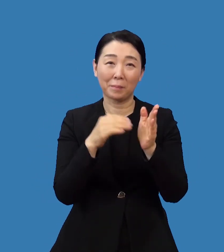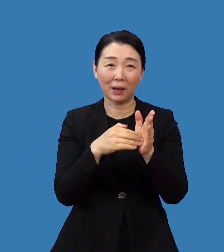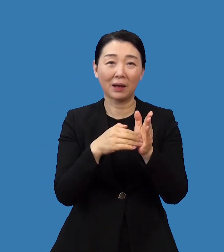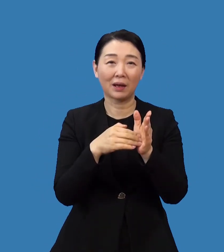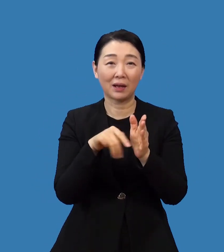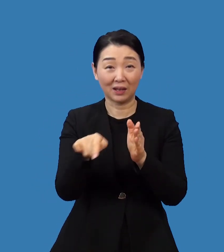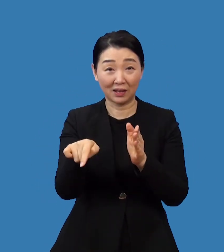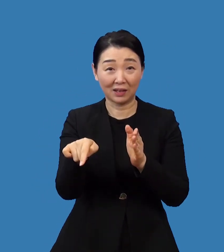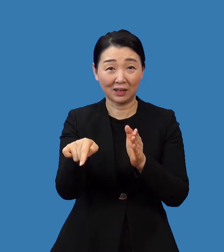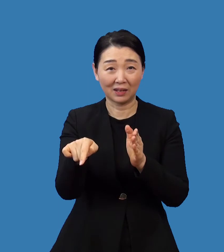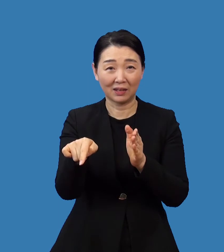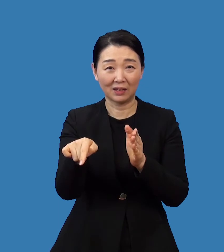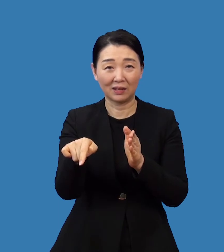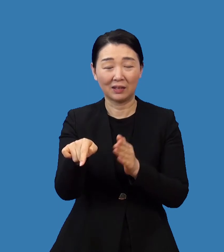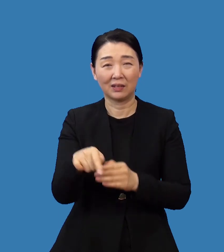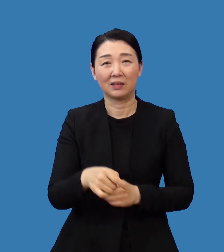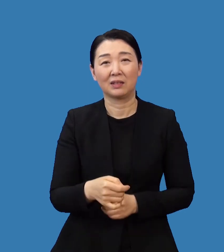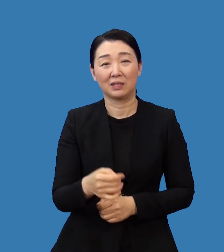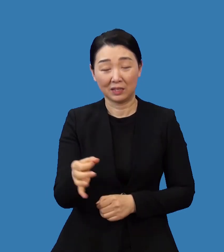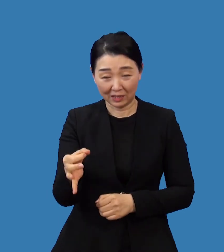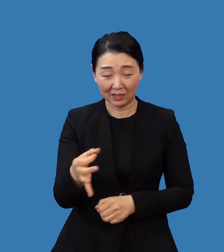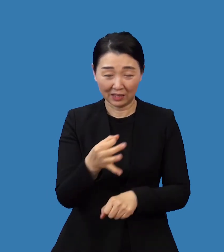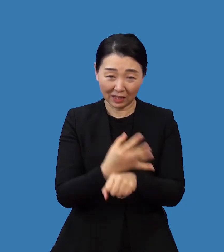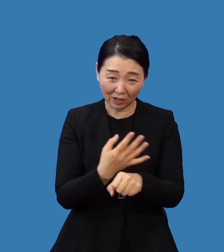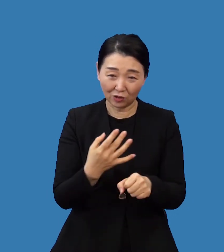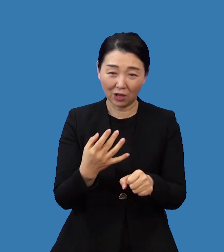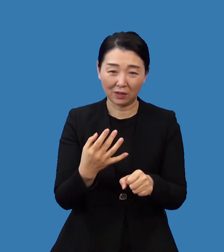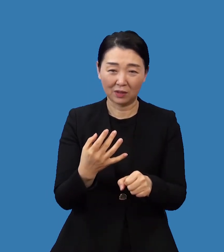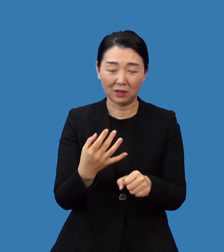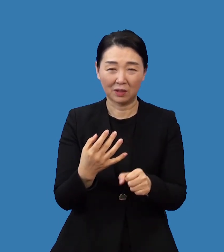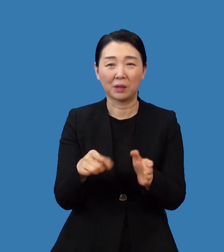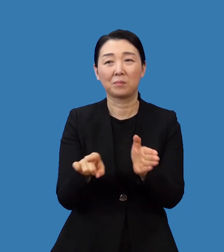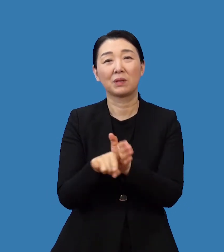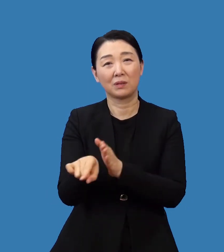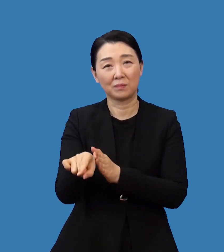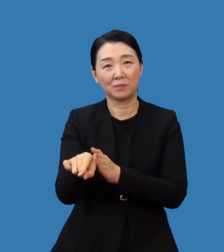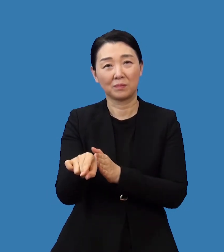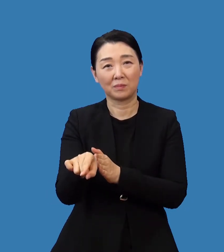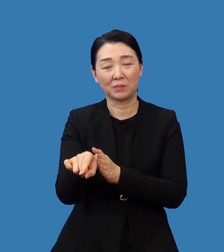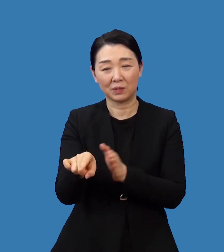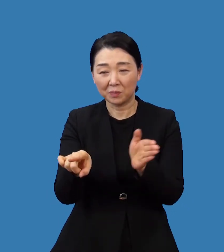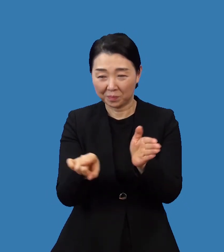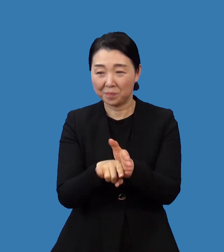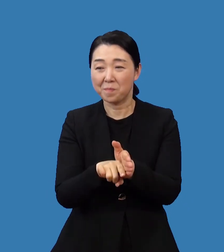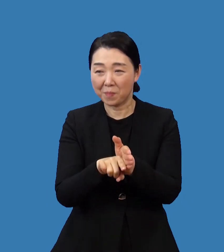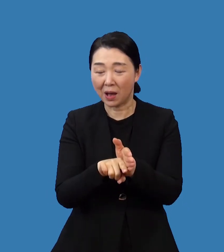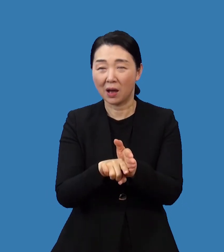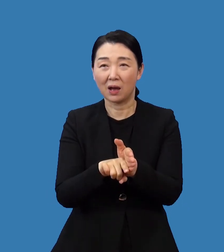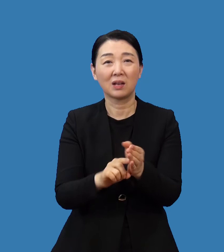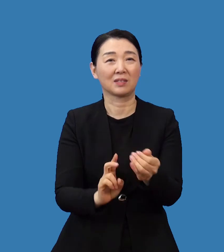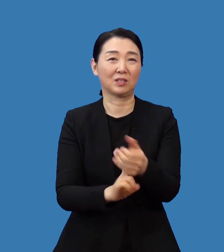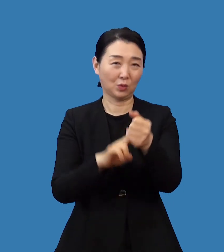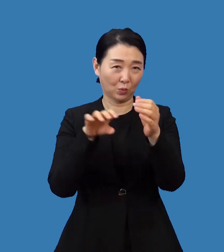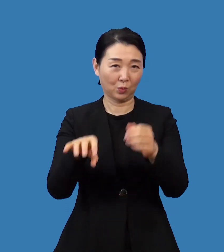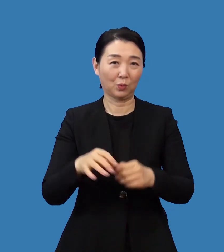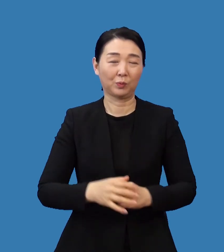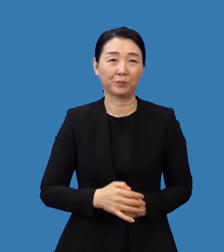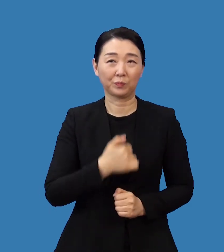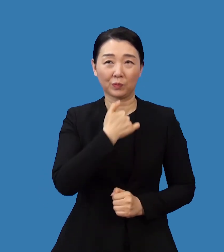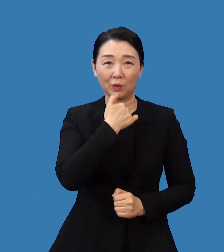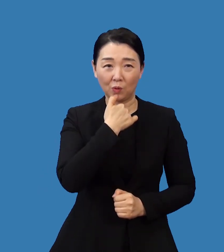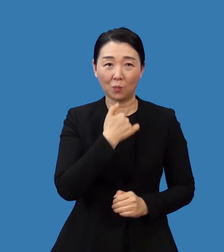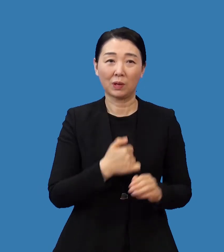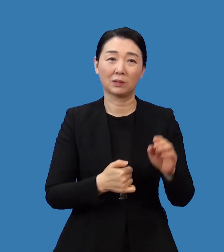목자들의 단순한 믿음, 그 믿음이 가져왔던 기적의 현장입니다. 로마서